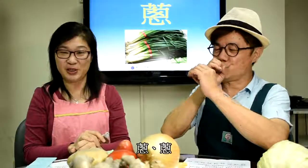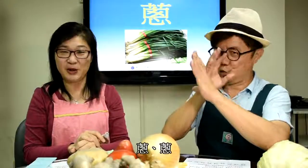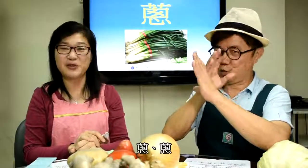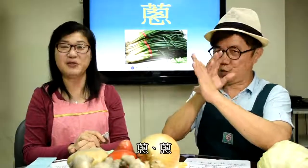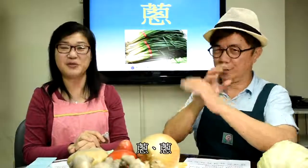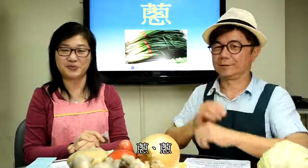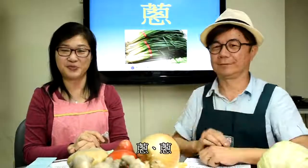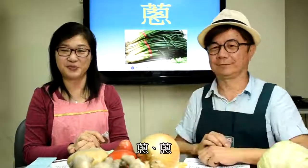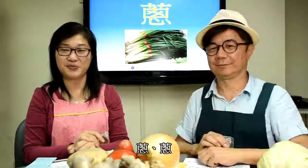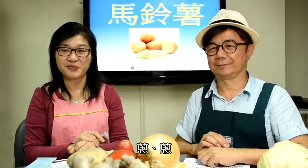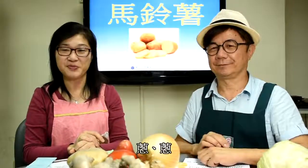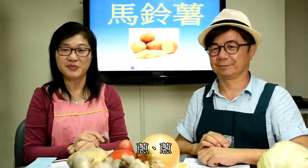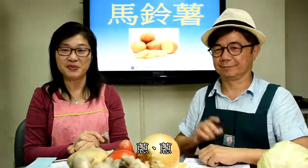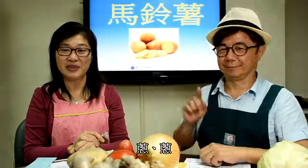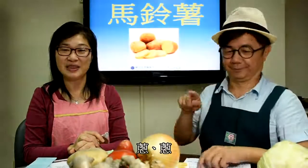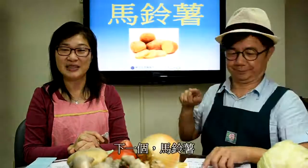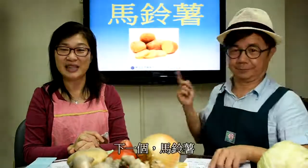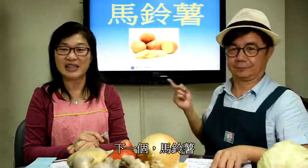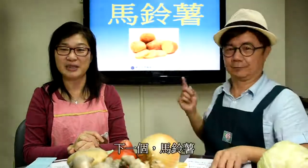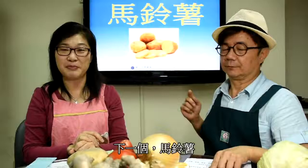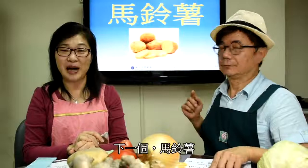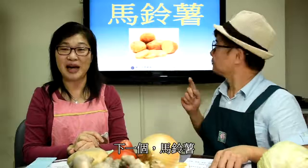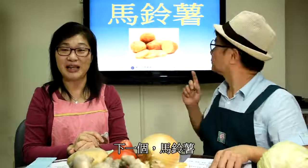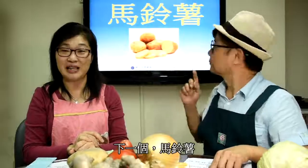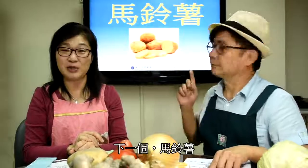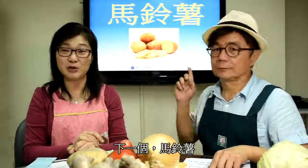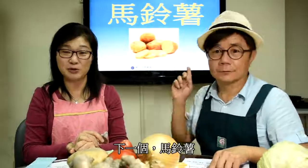葱，下一个马铃薯，